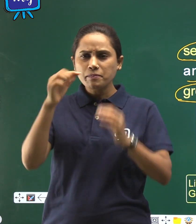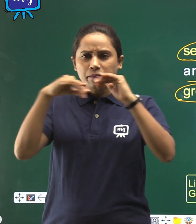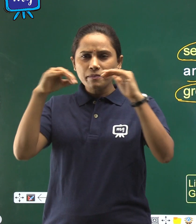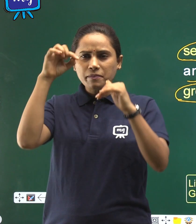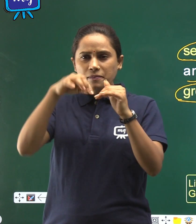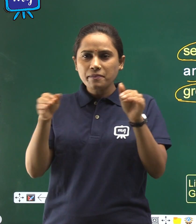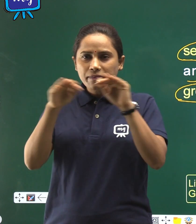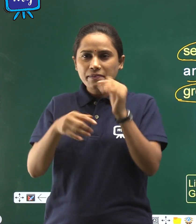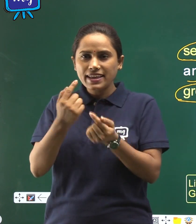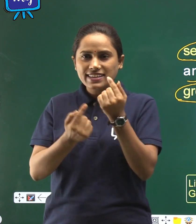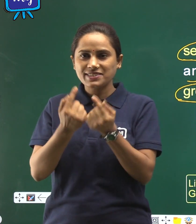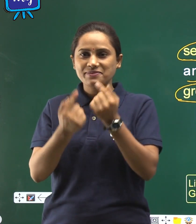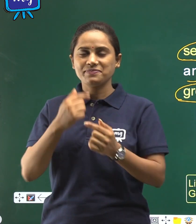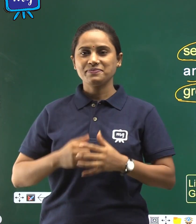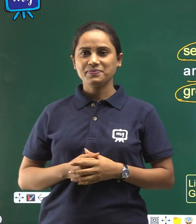बीज,